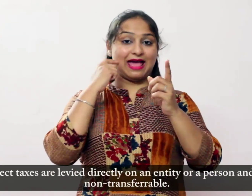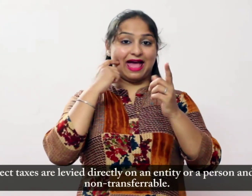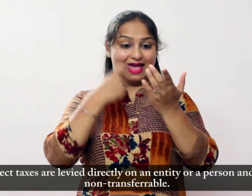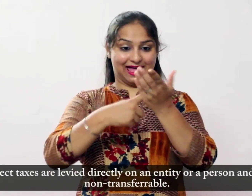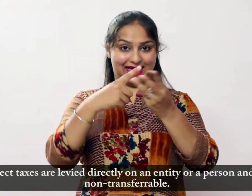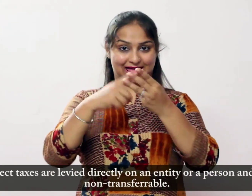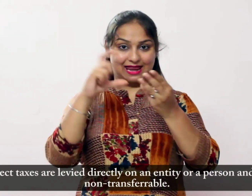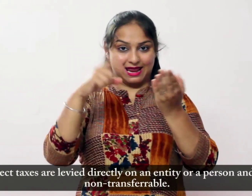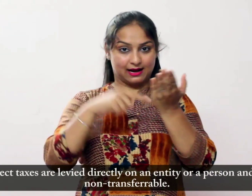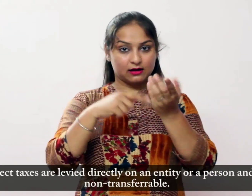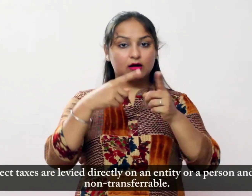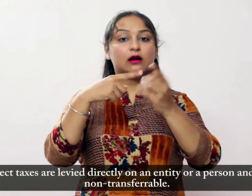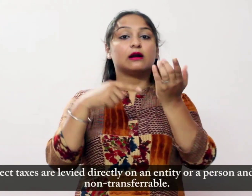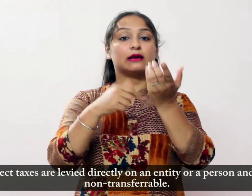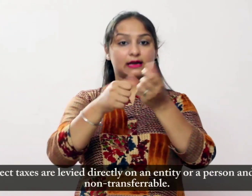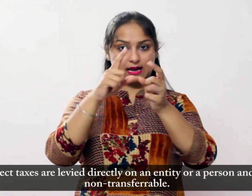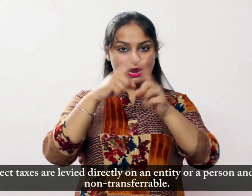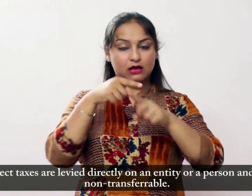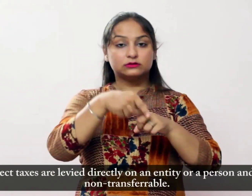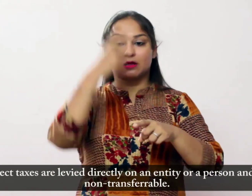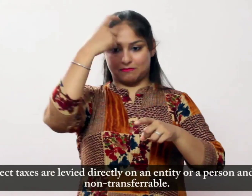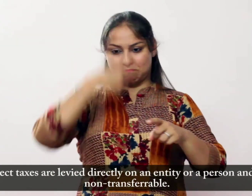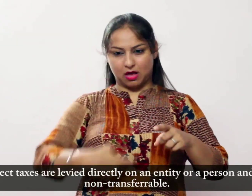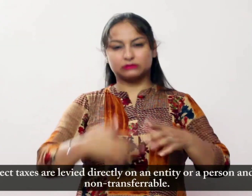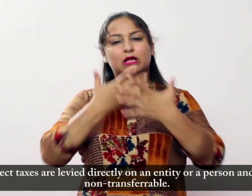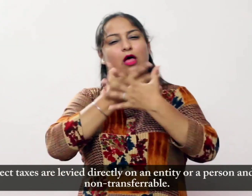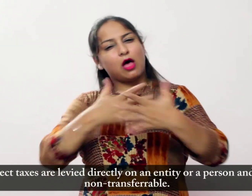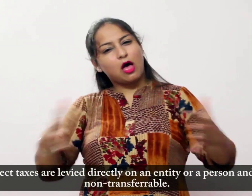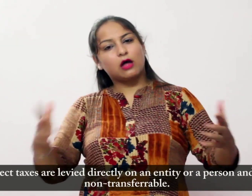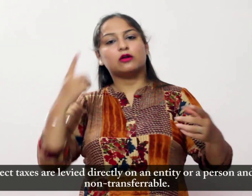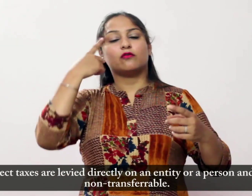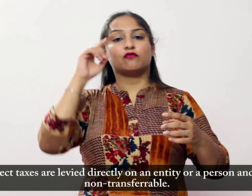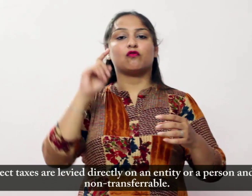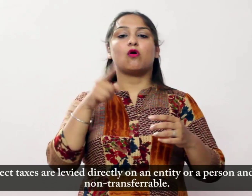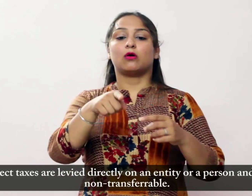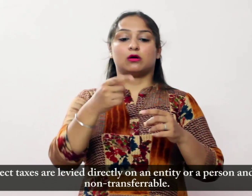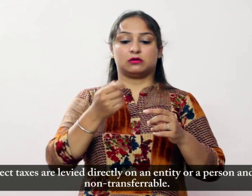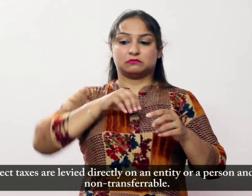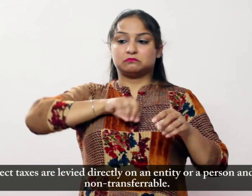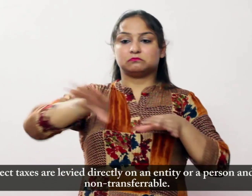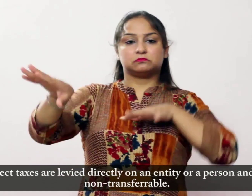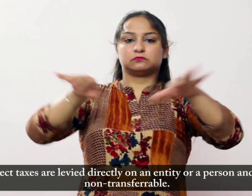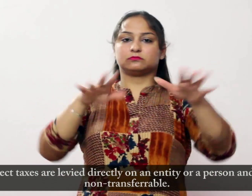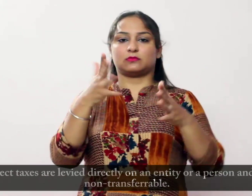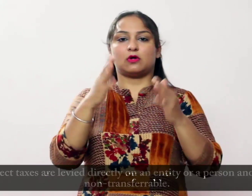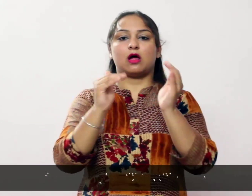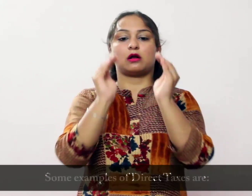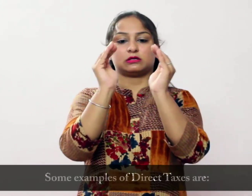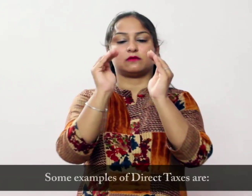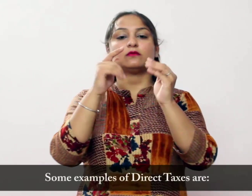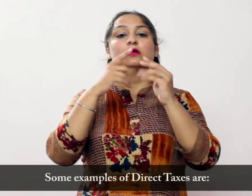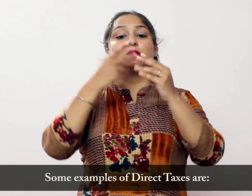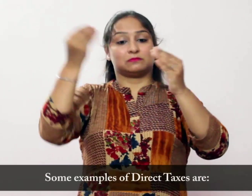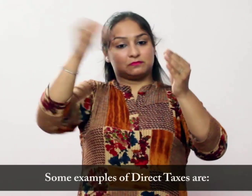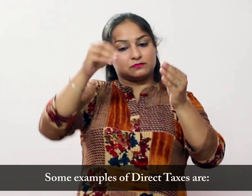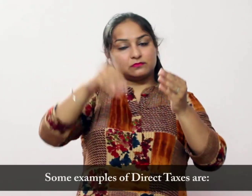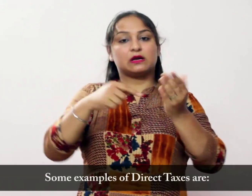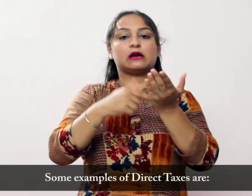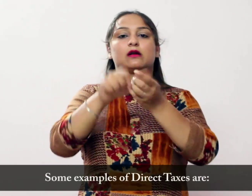प्रत्यक्ष टैक्स एक इकाई या एक व्यक्ति पर सीधे लगाया जाता है और गैर हस्तांतरणीय होता है।